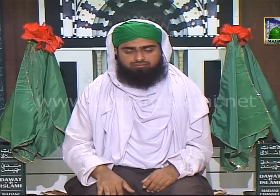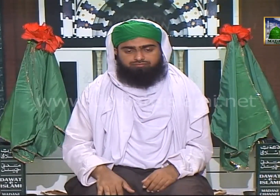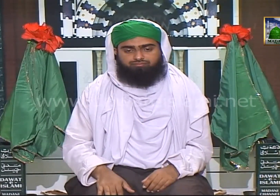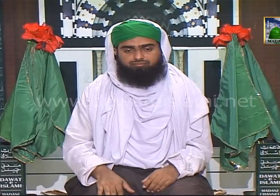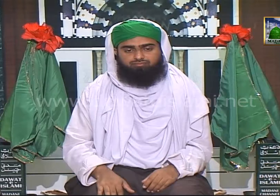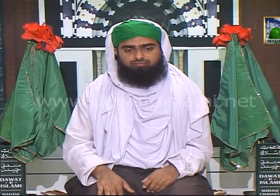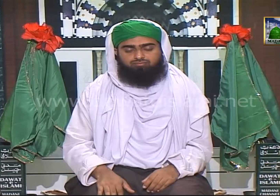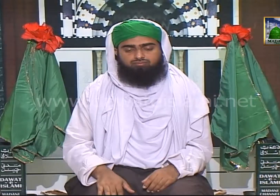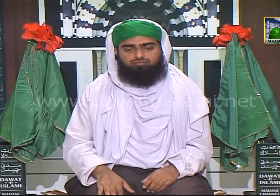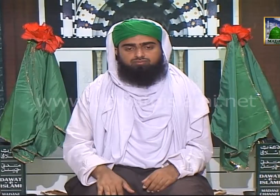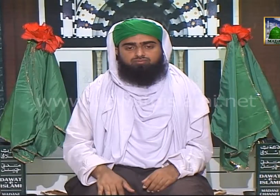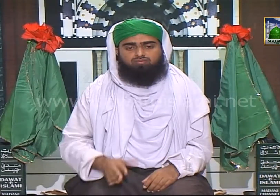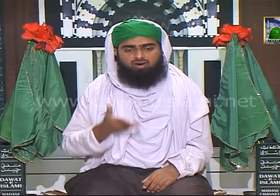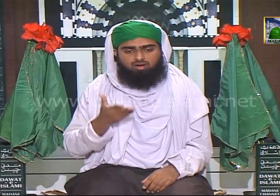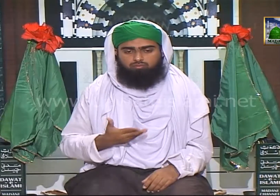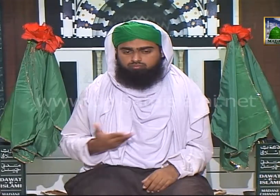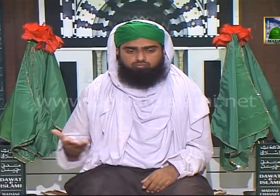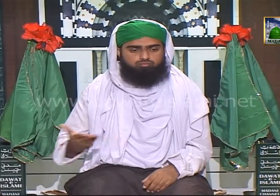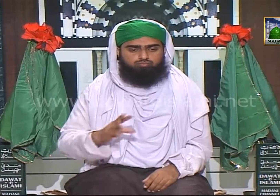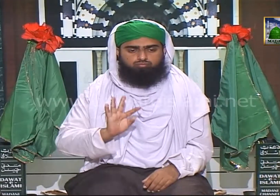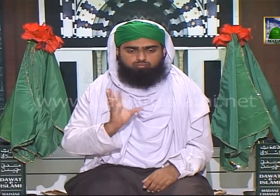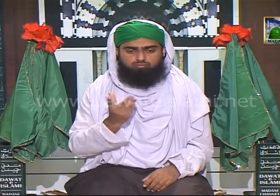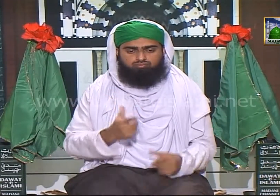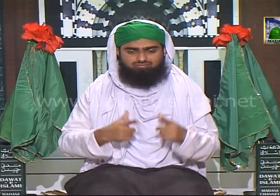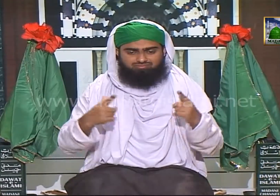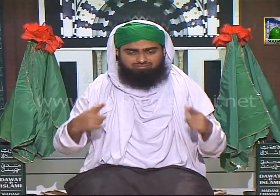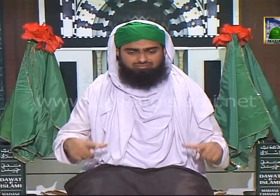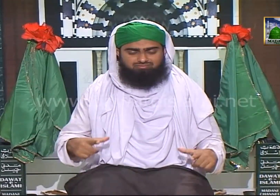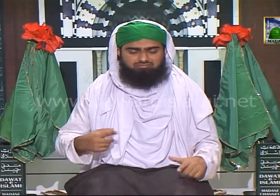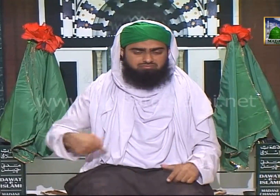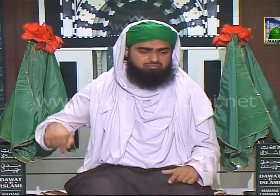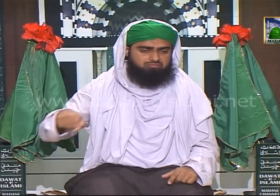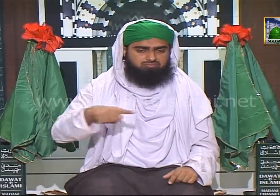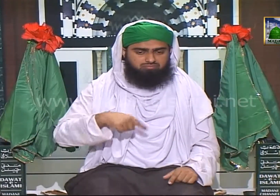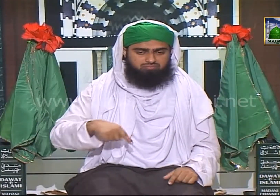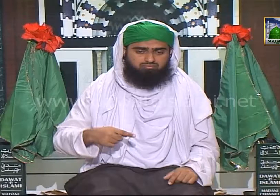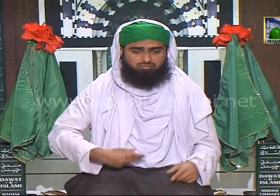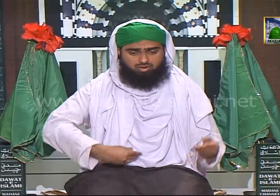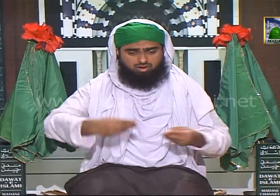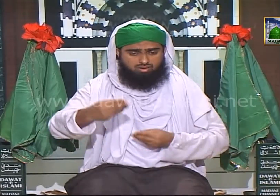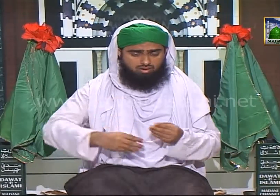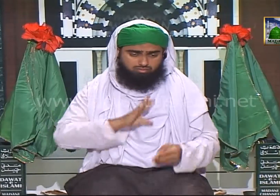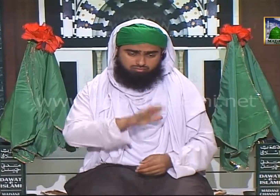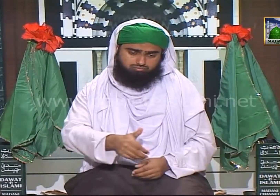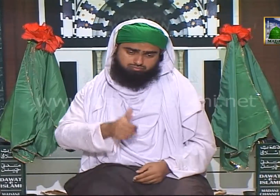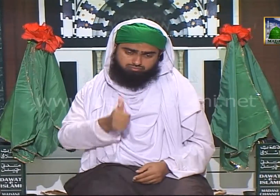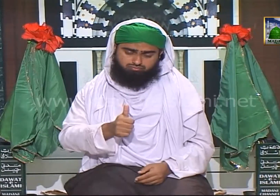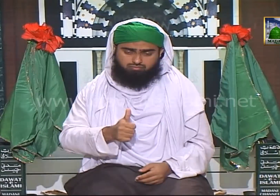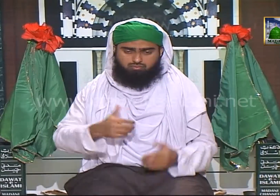ضرور ہے۔ اس دور میں کسب حلال، رزق حلال کما کر لے آنا یہ واقعی یعنی کہ